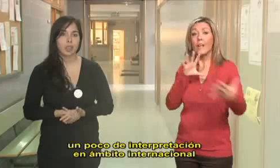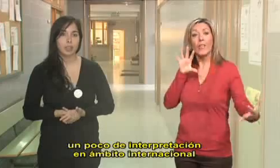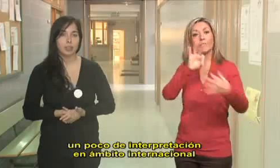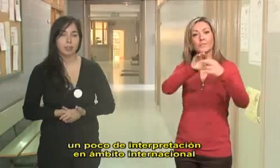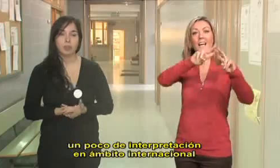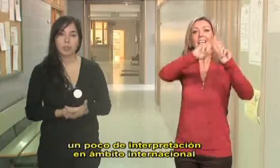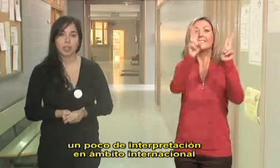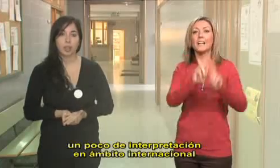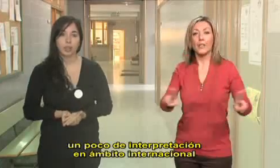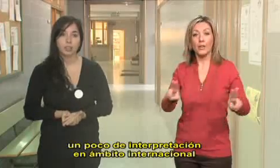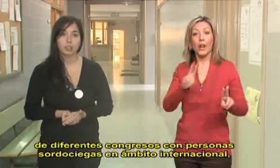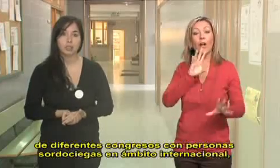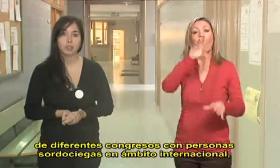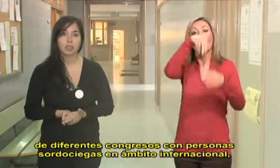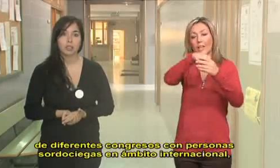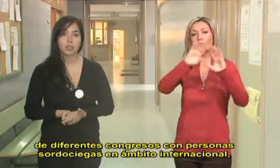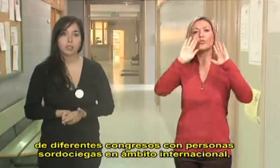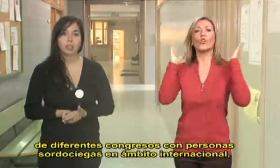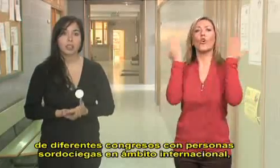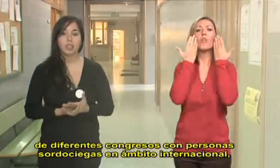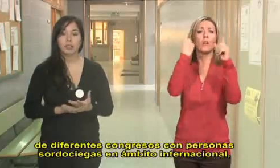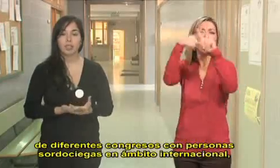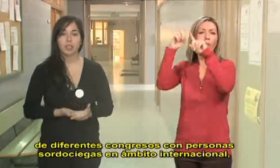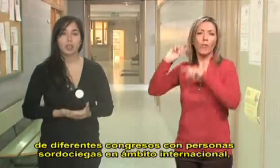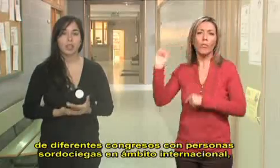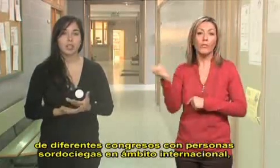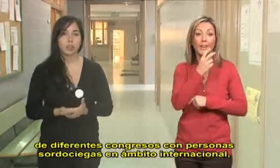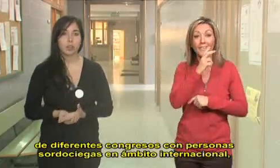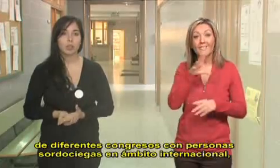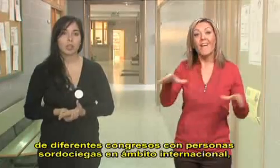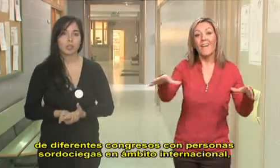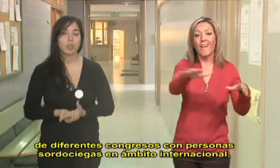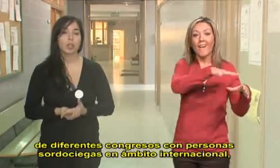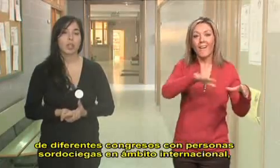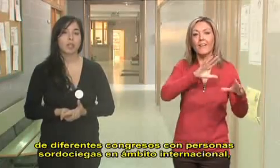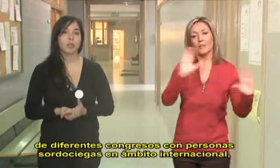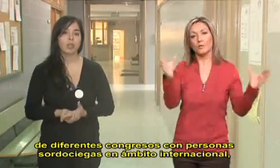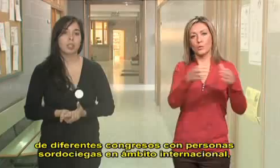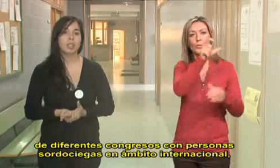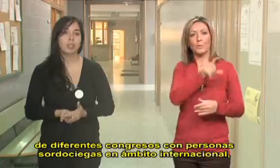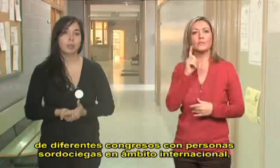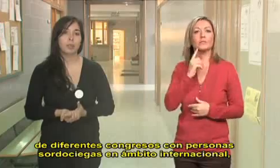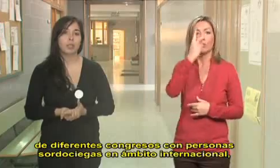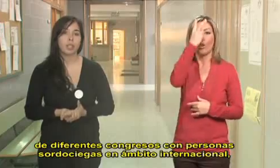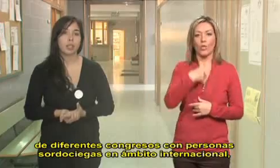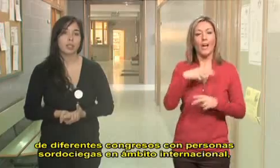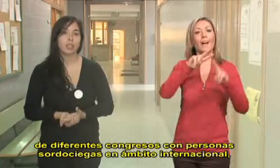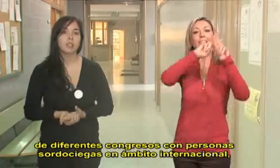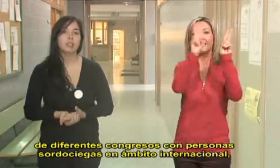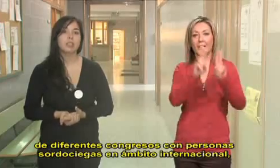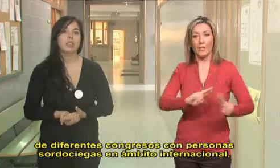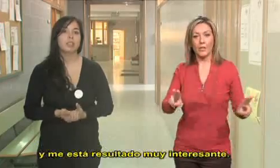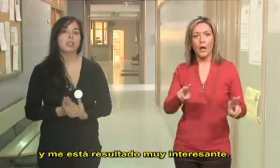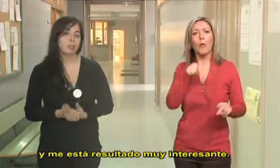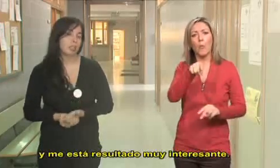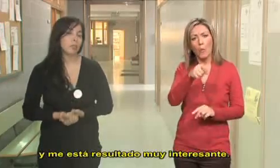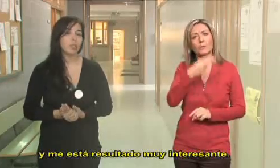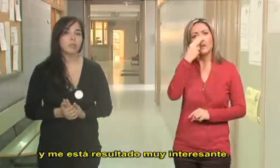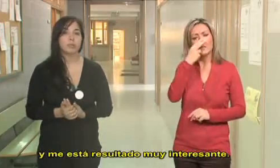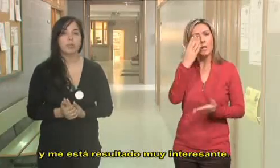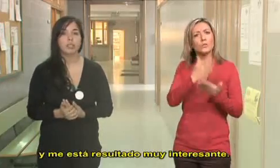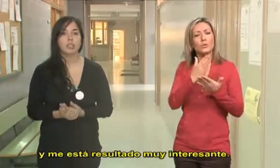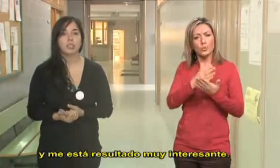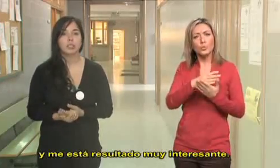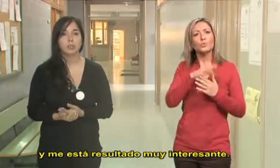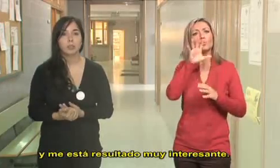en ámbito internacional, de diferentes congresos con personas sordociegas en ámbito internacional y me está